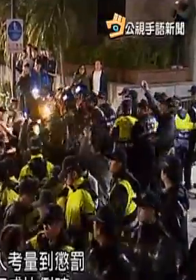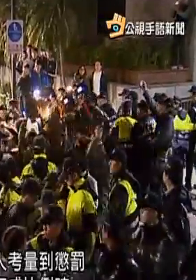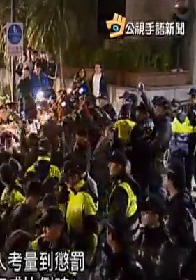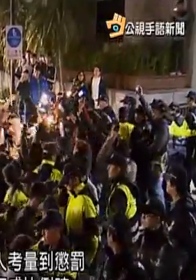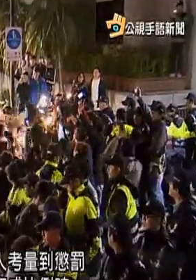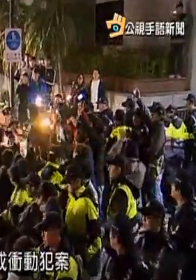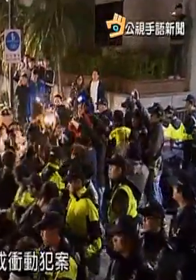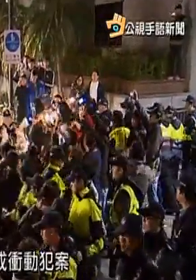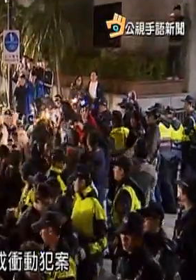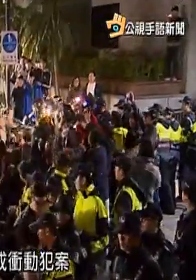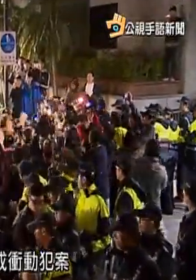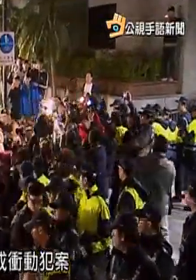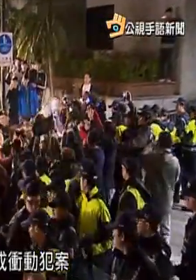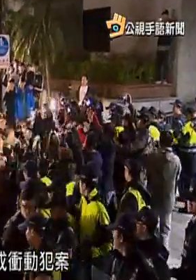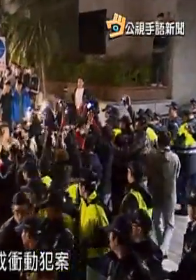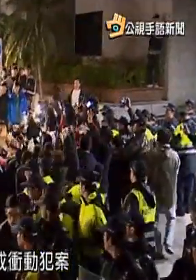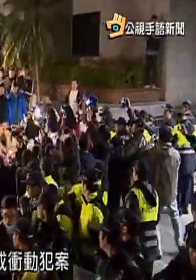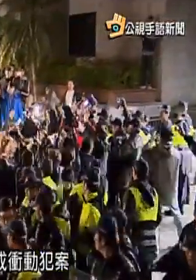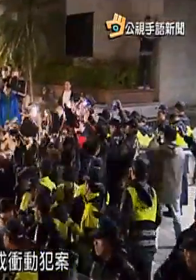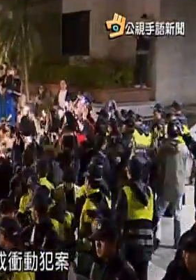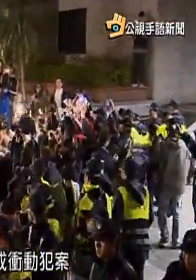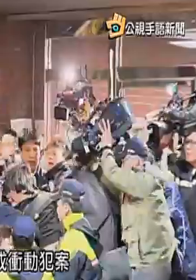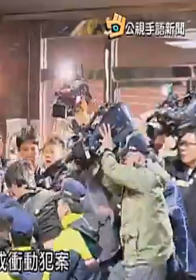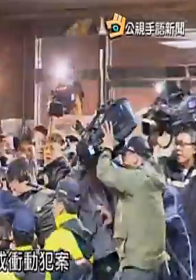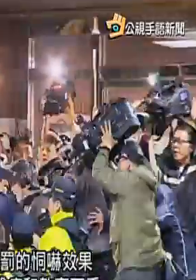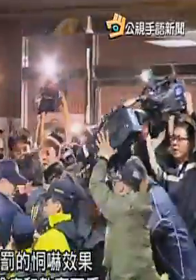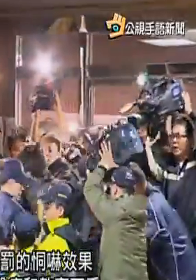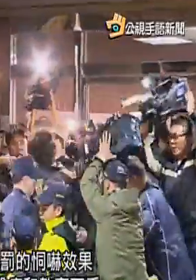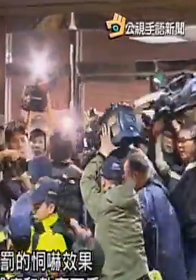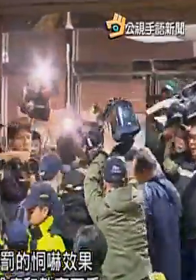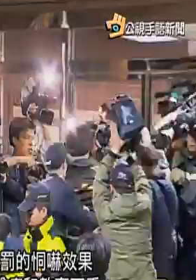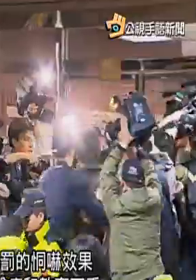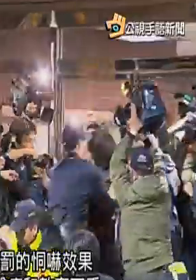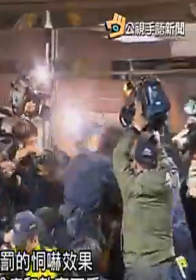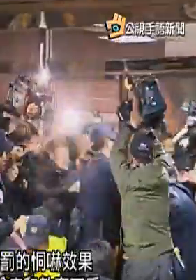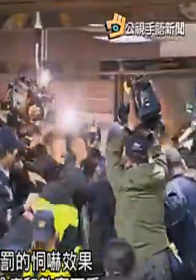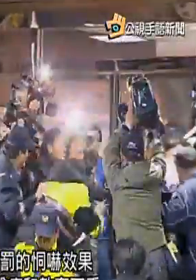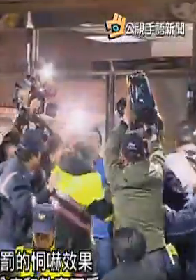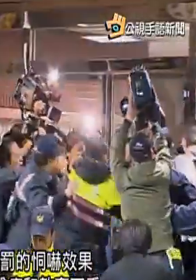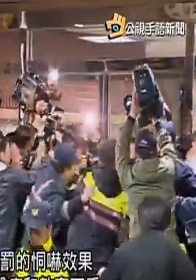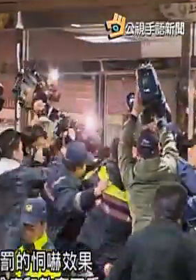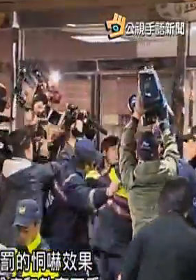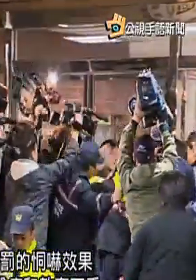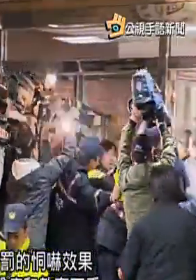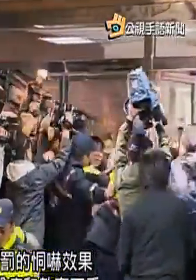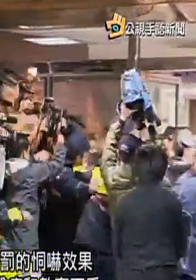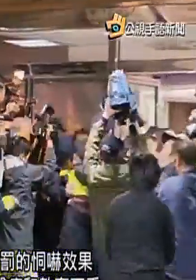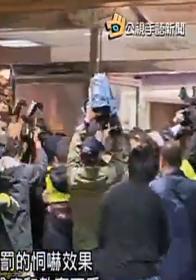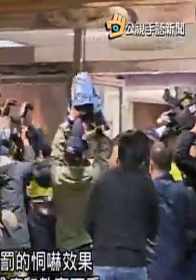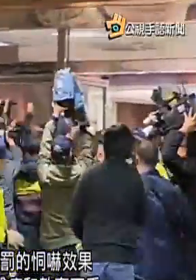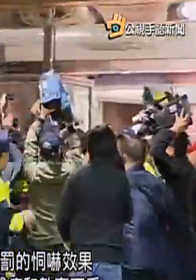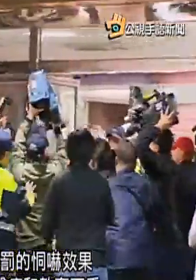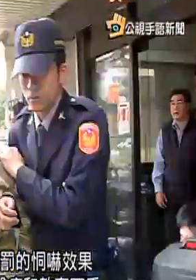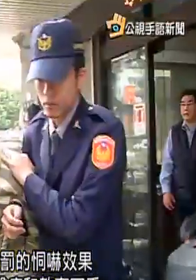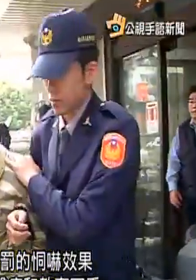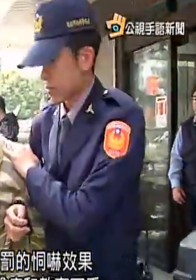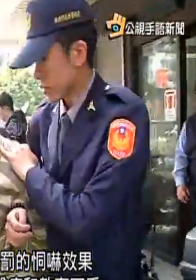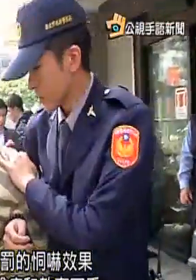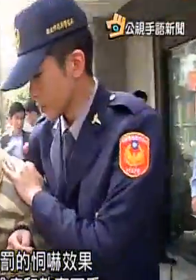时，将更容易造成冲动犯案。治标除了严刑峻法的恫吓效果，治本还是需要从医疗和教育下手。记